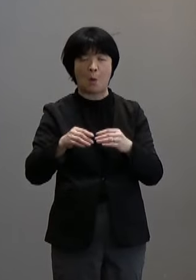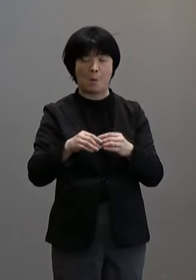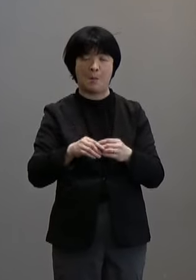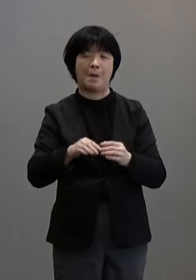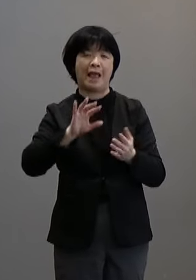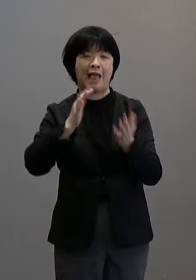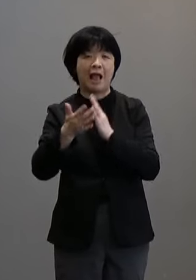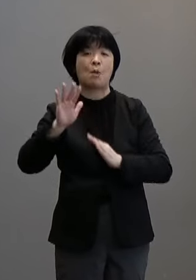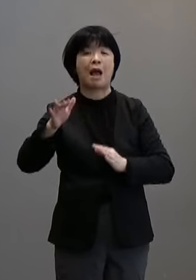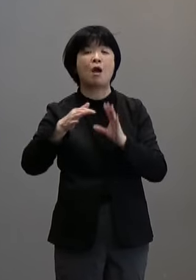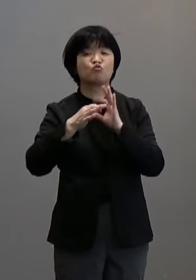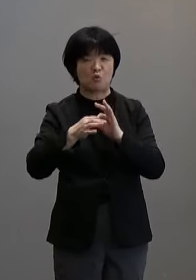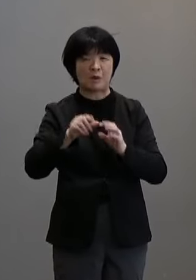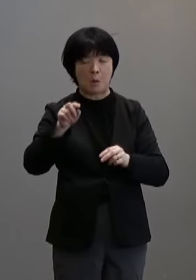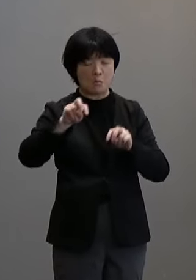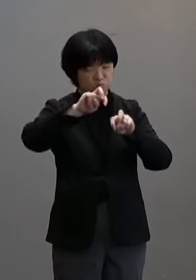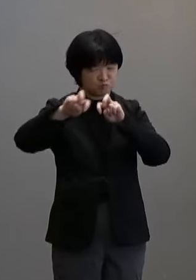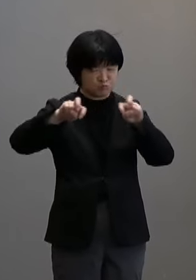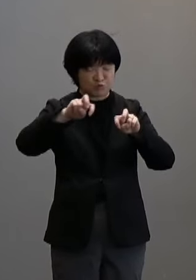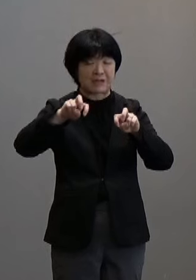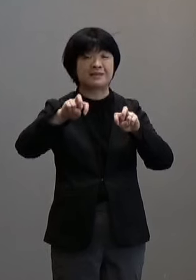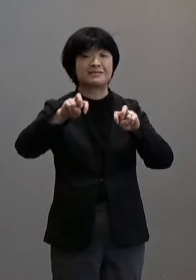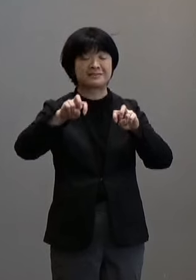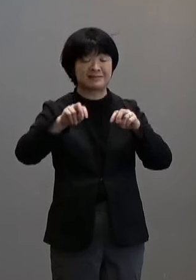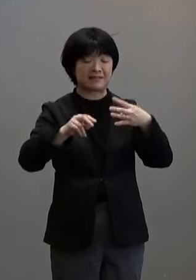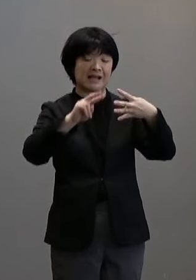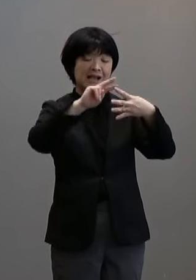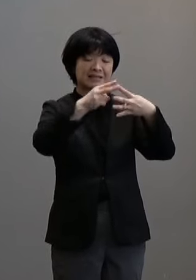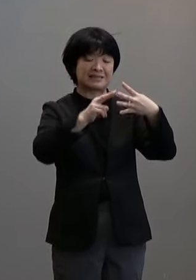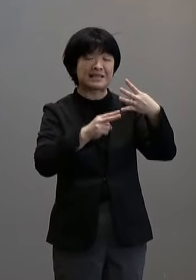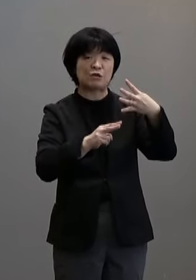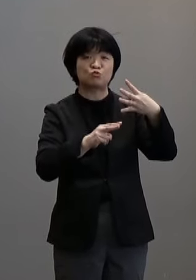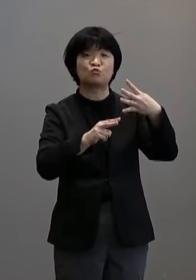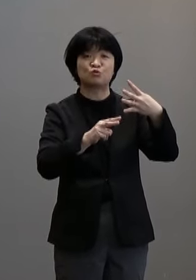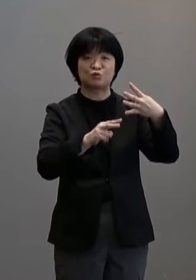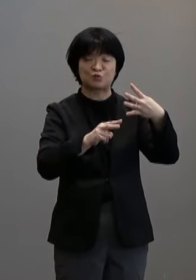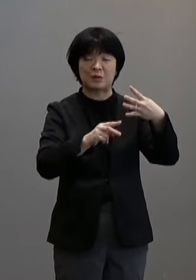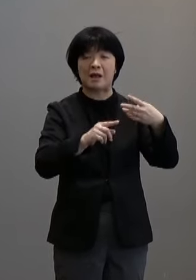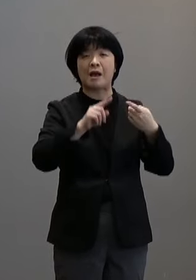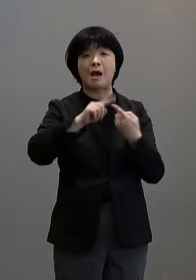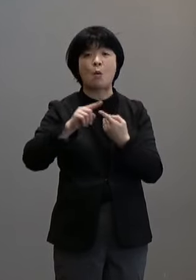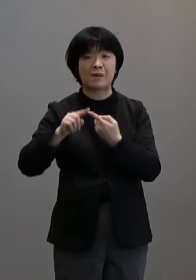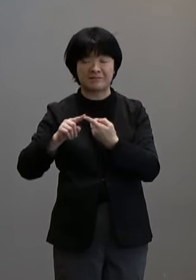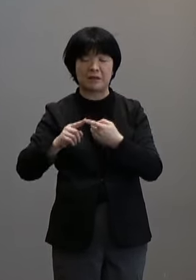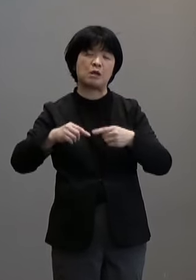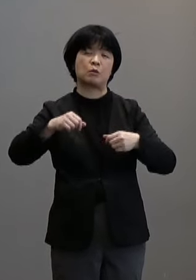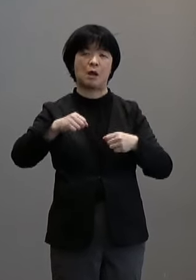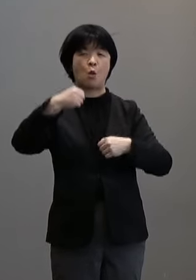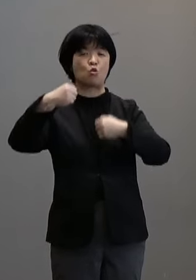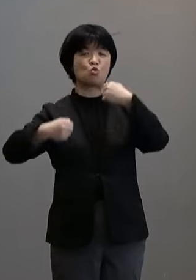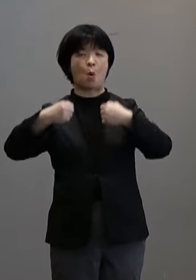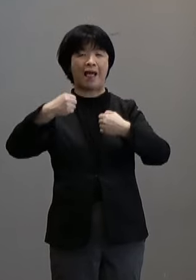それぞれ見極めた上で、それぞれの季節ごとの動き、人々 このドライバーの皆様方の変化をしっか